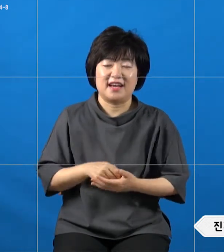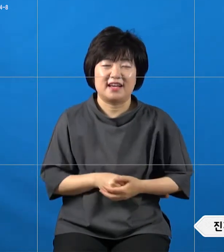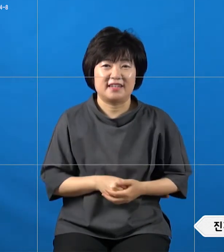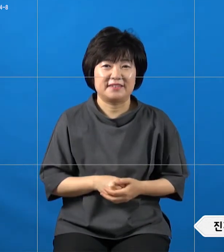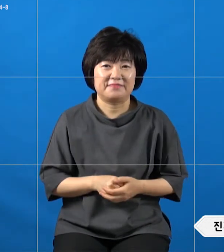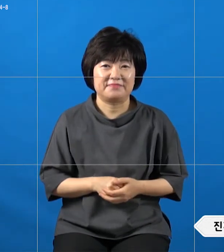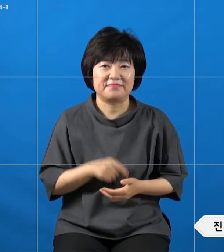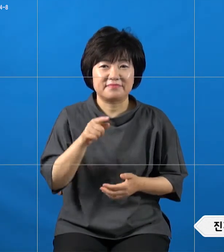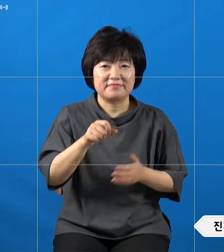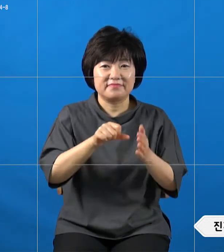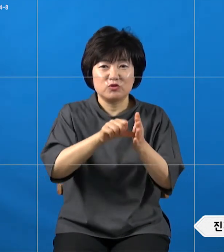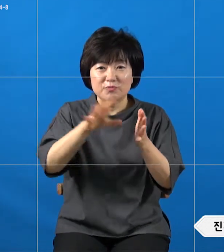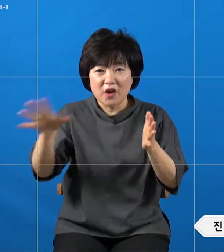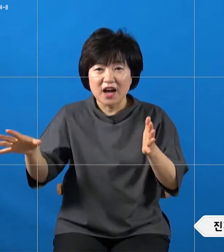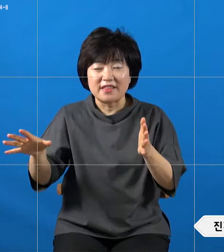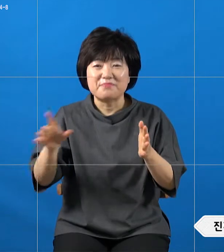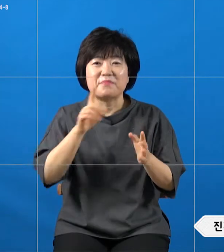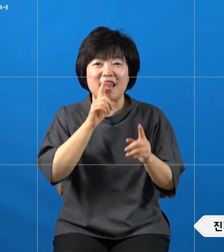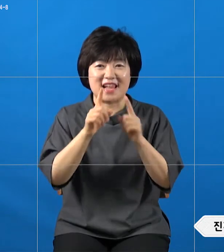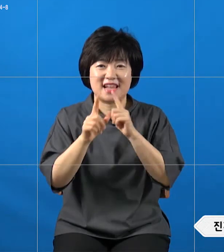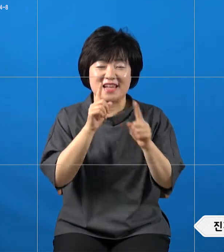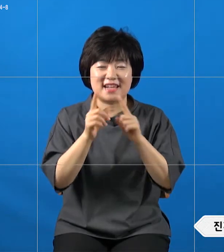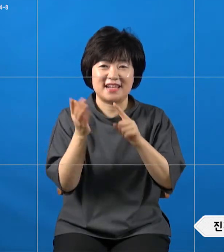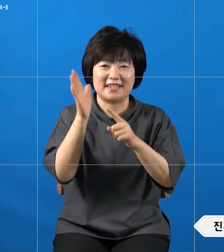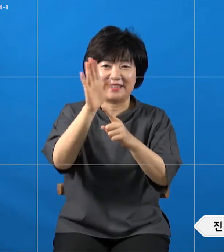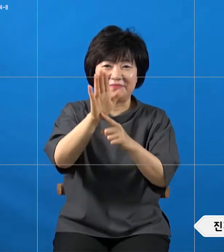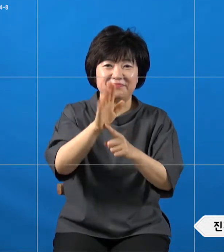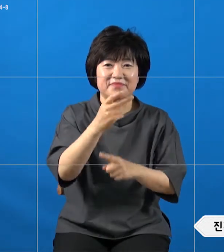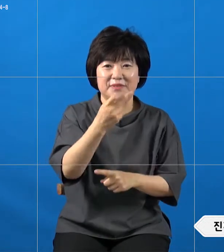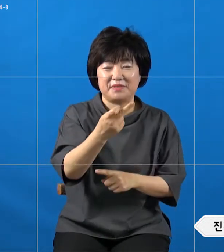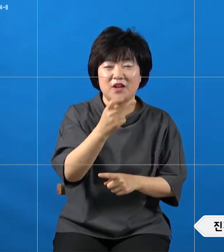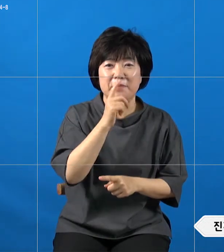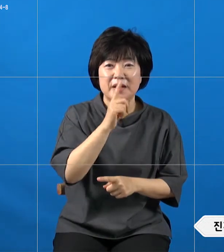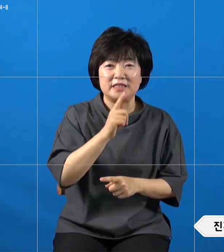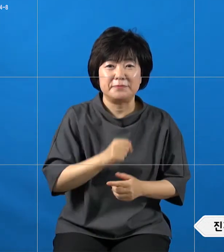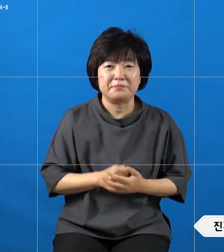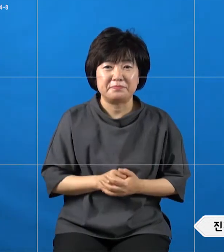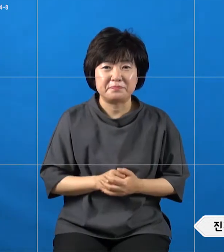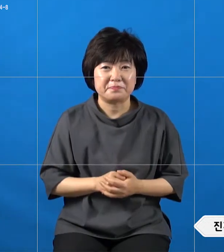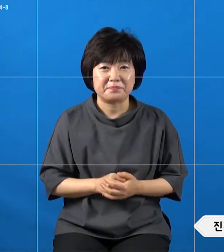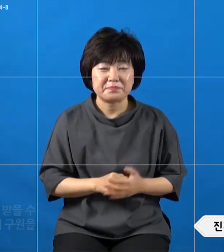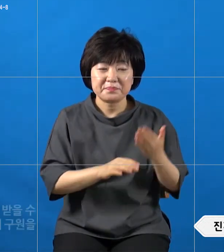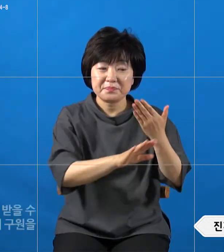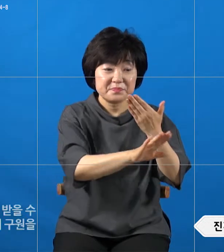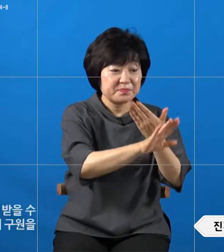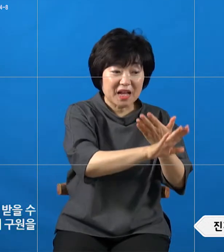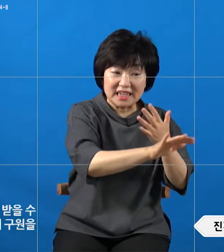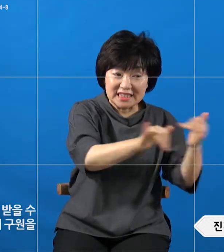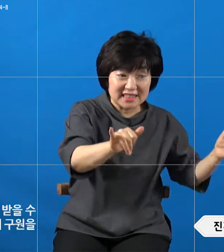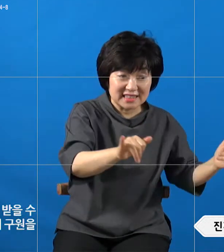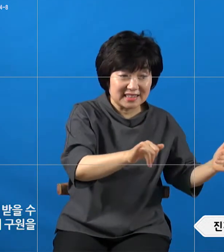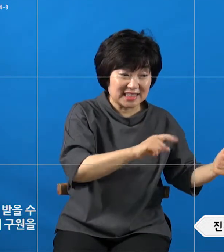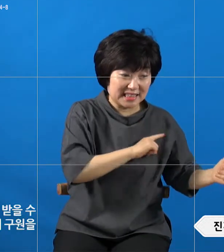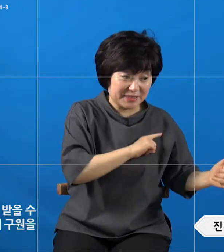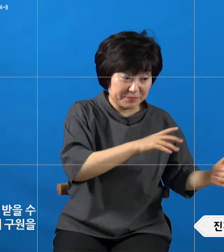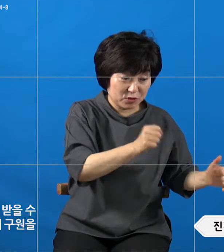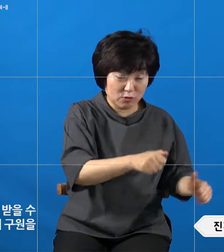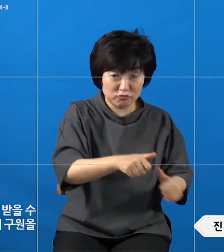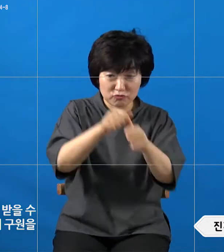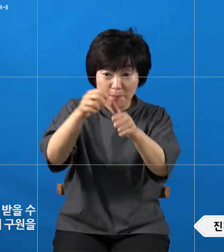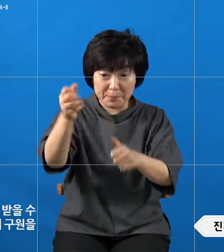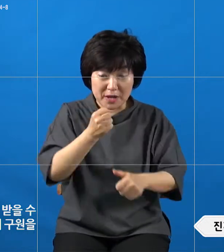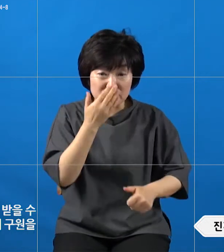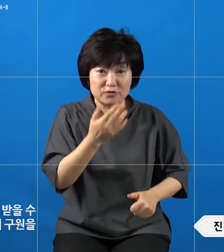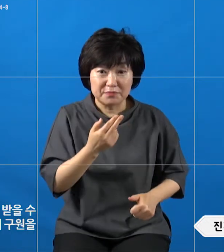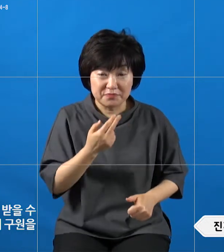그 다음에 그 유명한 구절이 등장합니다. 12절 말씀, 다른 이로서는 구원을 받을 수